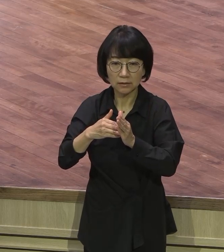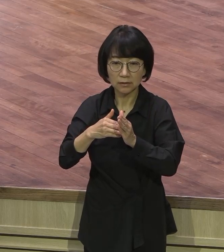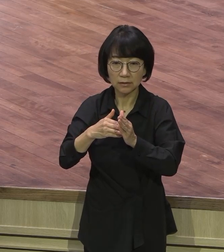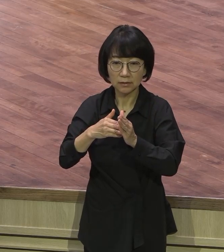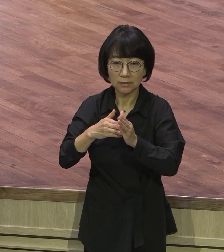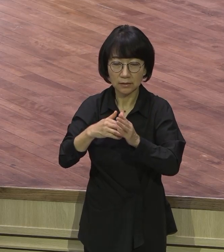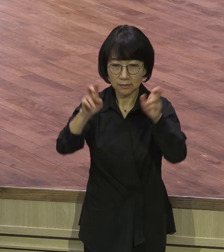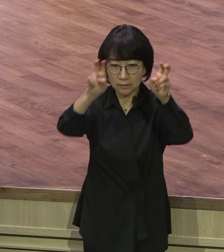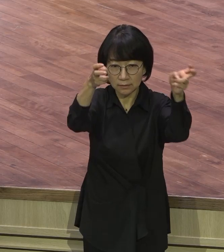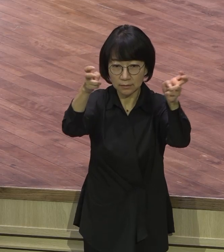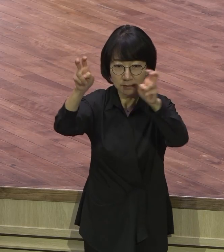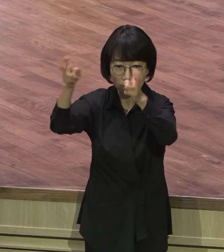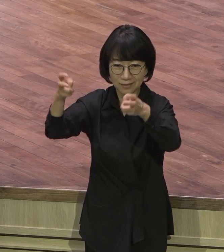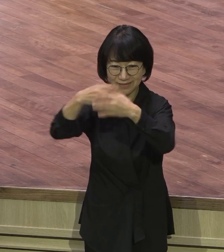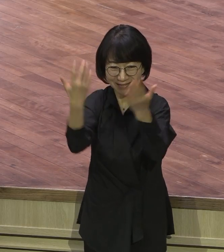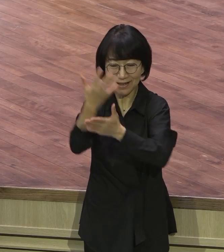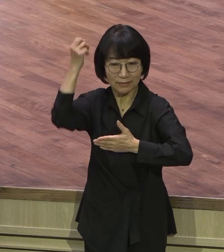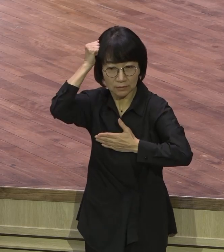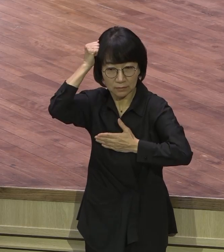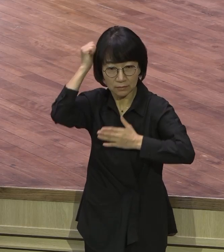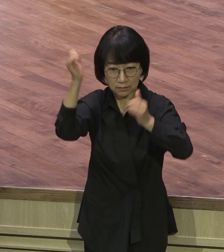하루도 안 빠지고